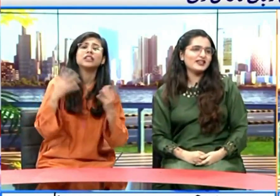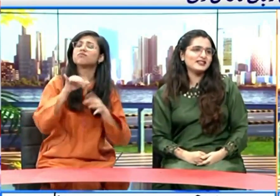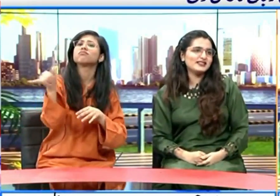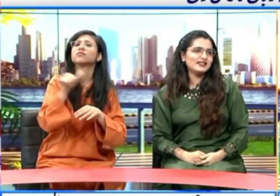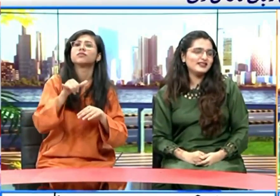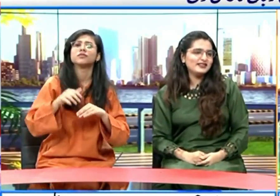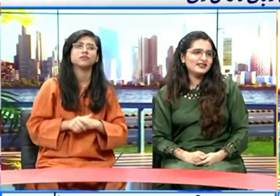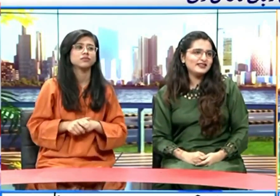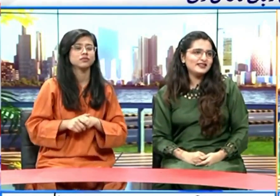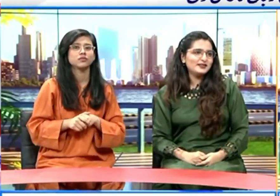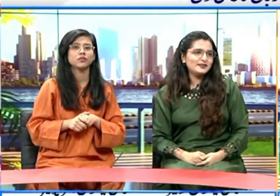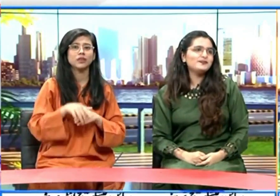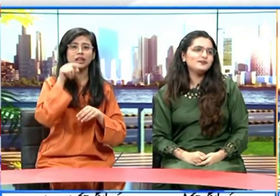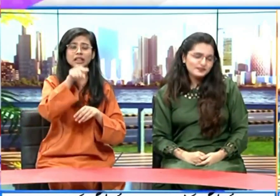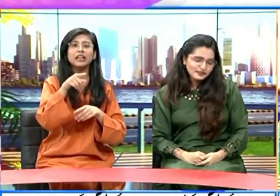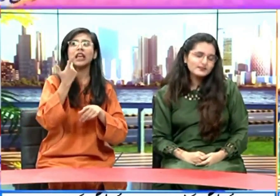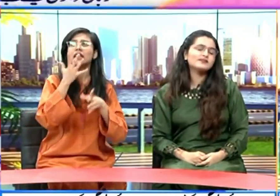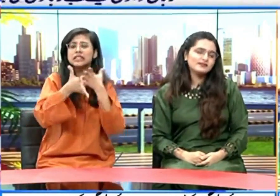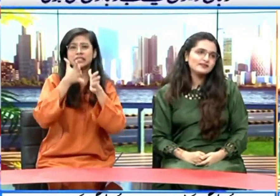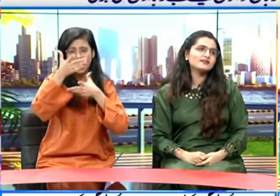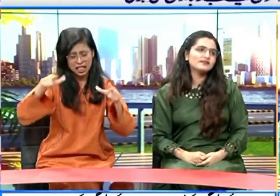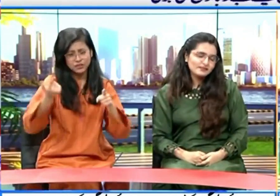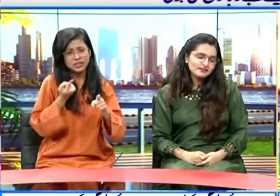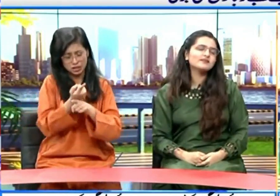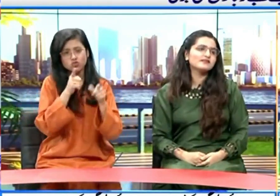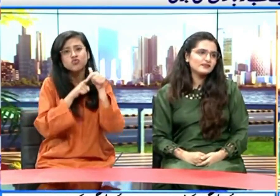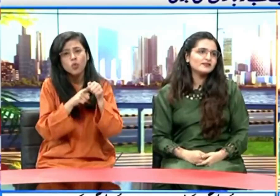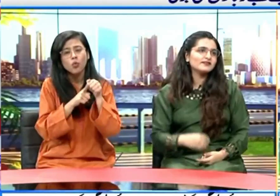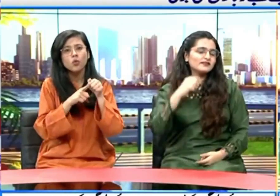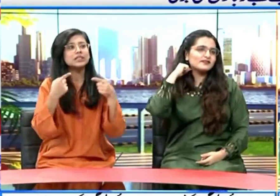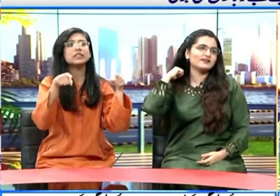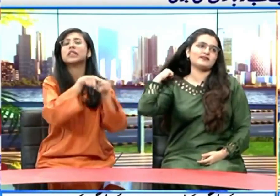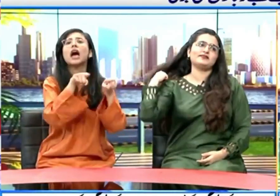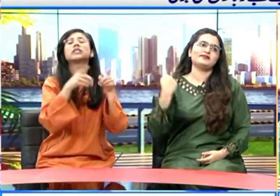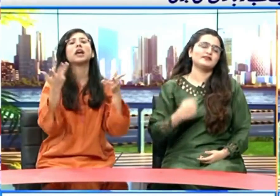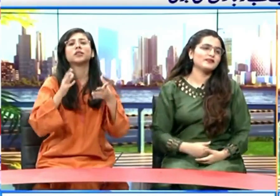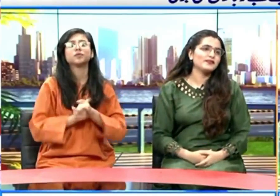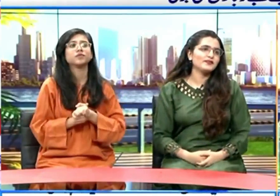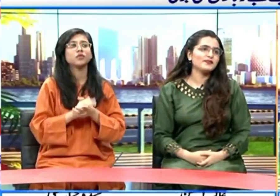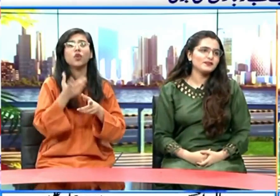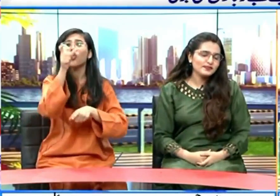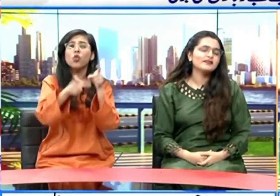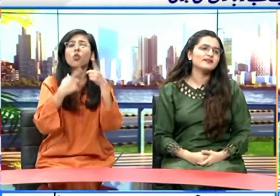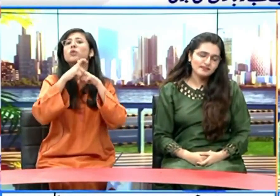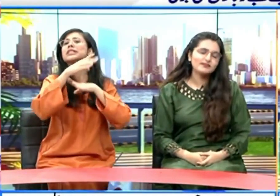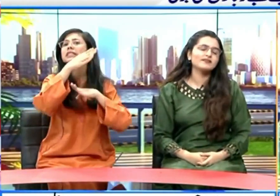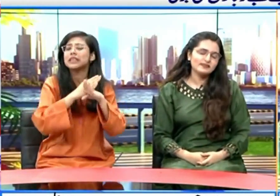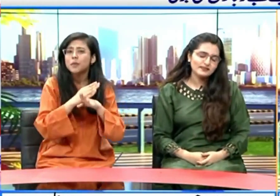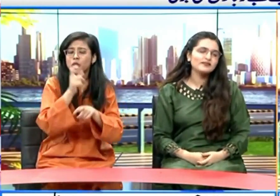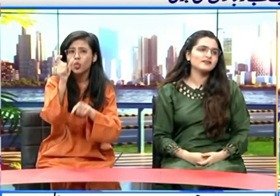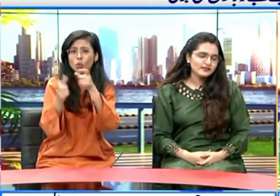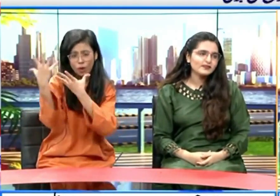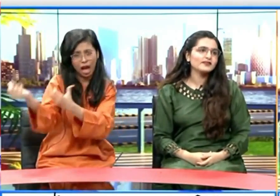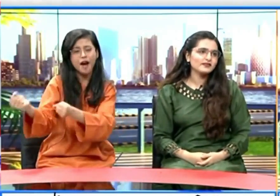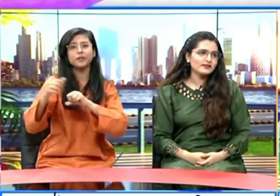جیسے یہ سکھانا جہاں پر ضروری ہے انڈرسٹینڈ کروانے کے لیے, وہاں پر جو لوگ اسپیشلی ایبلڈ ہیں, ڈفرینٹلی ایبلڈ